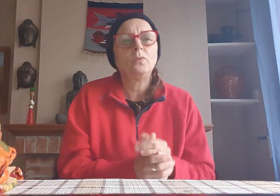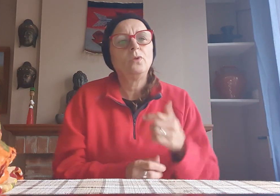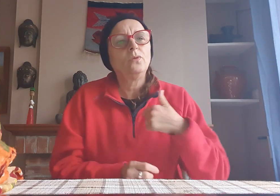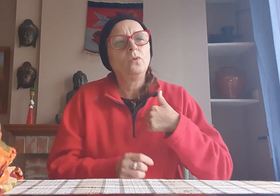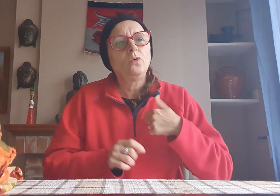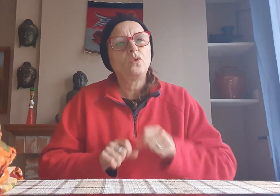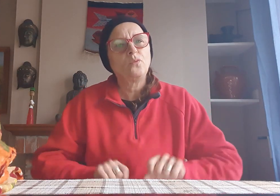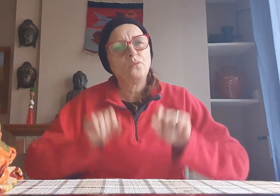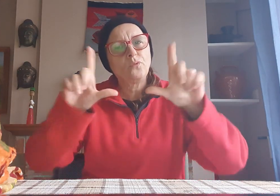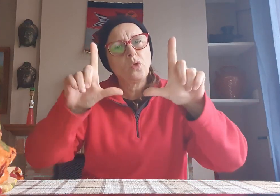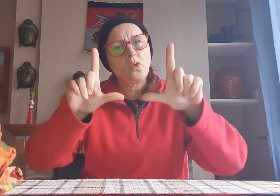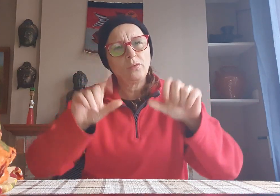ya.